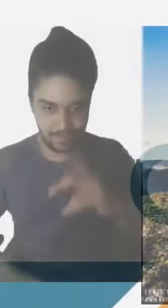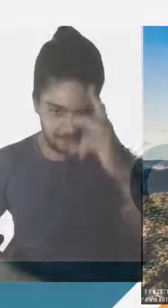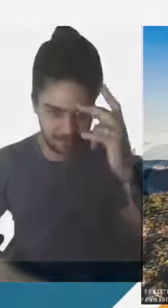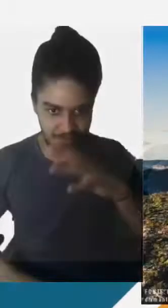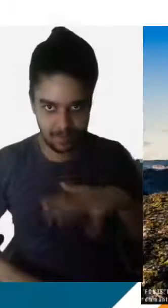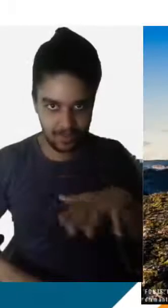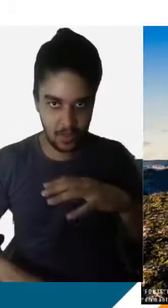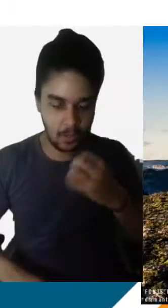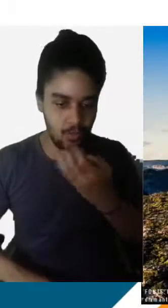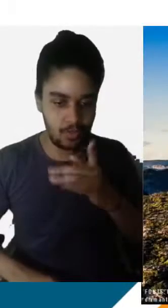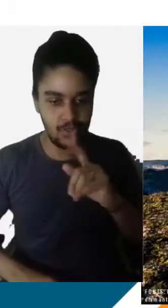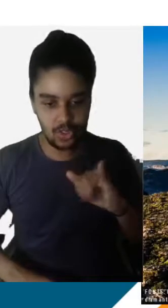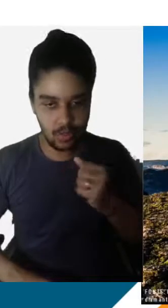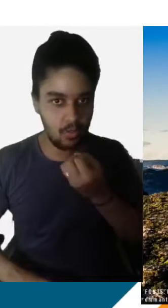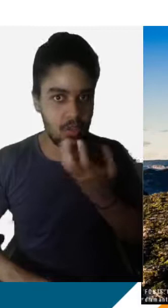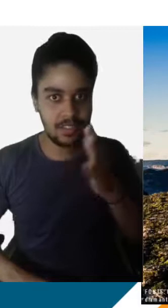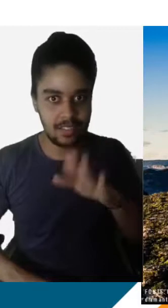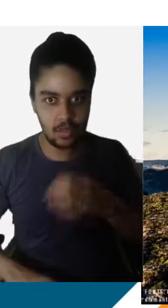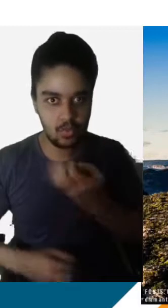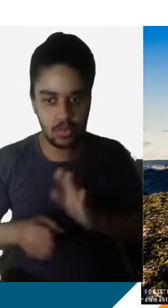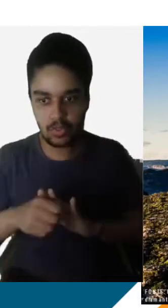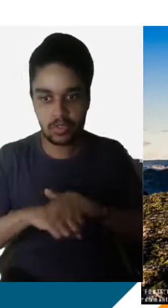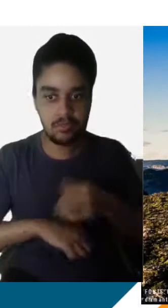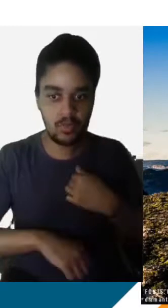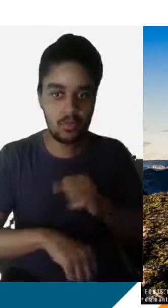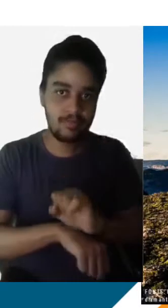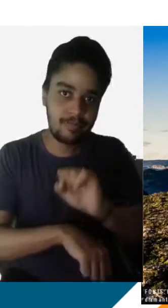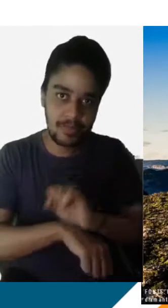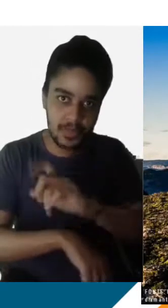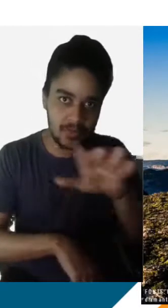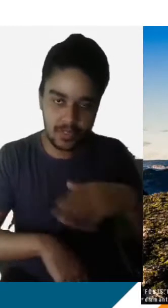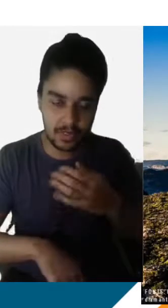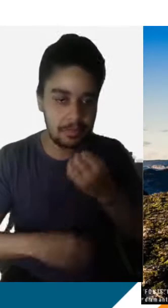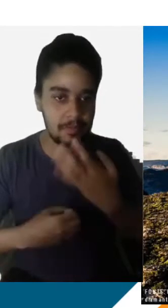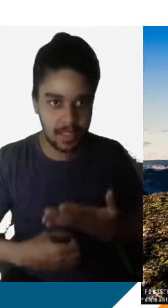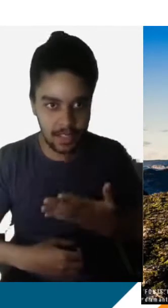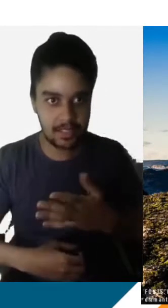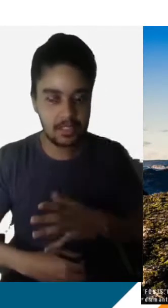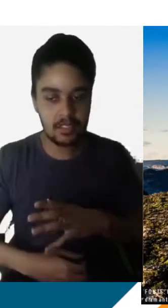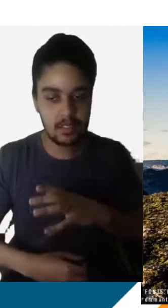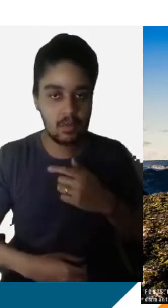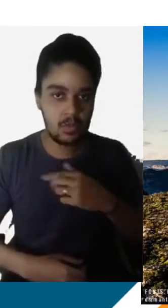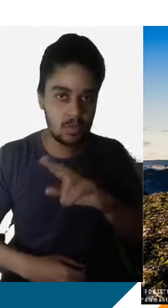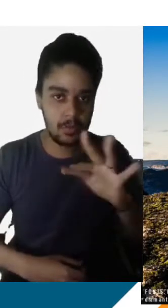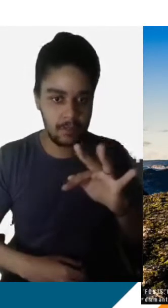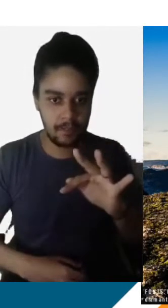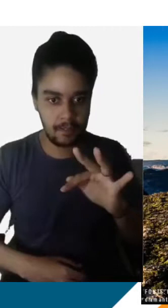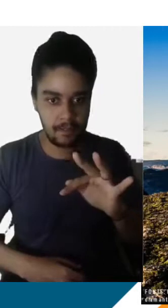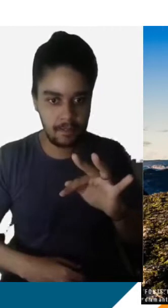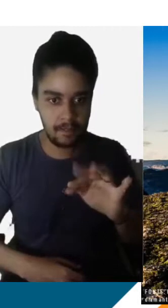Fala, minha gente, bom dia, boa tarde, boa noite. Espero que estejam todas e todos bem. Meu nome é